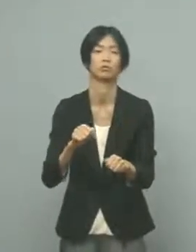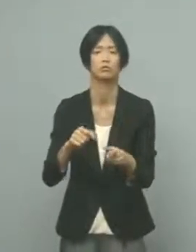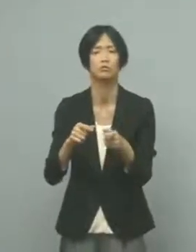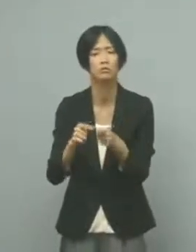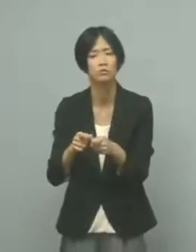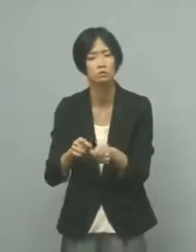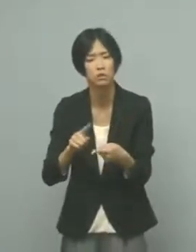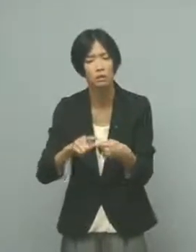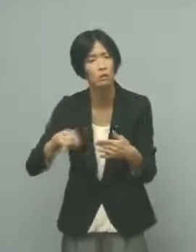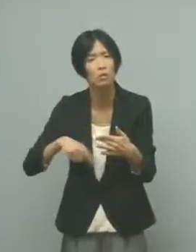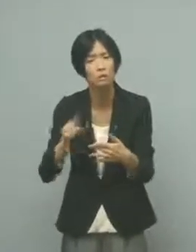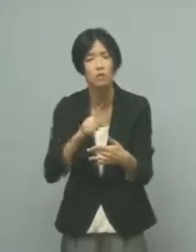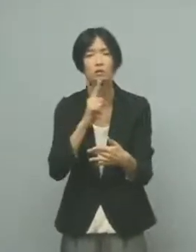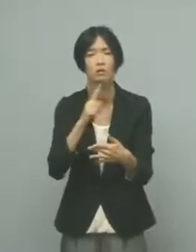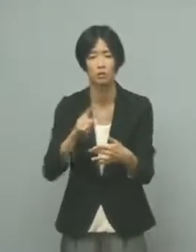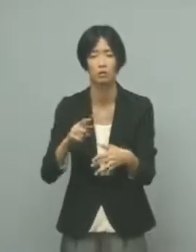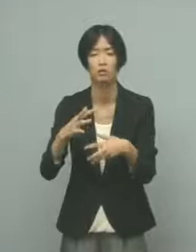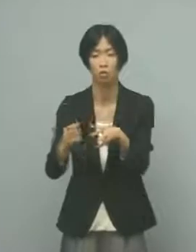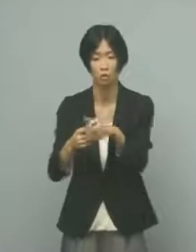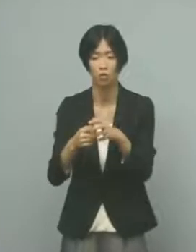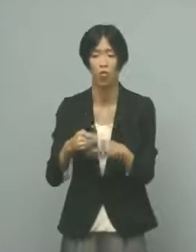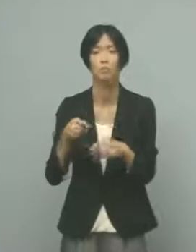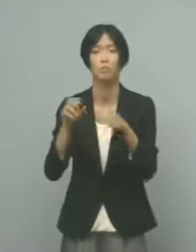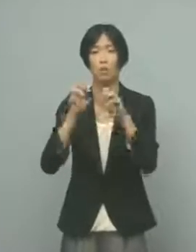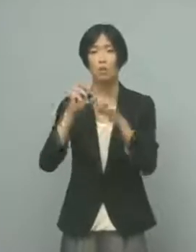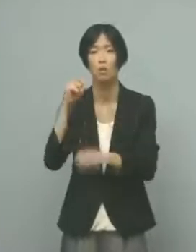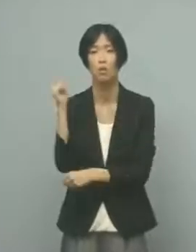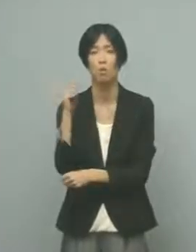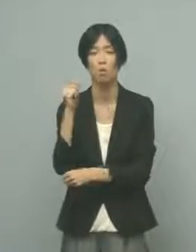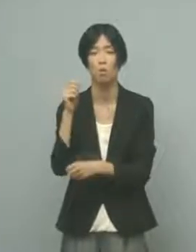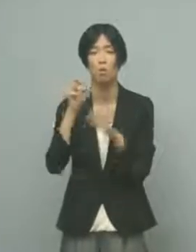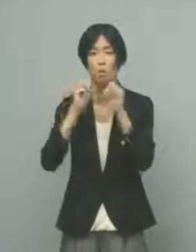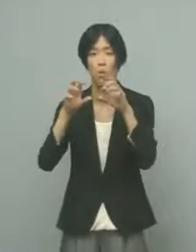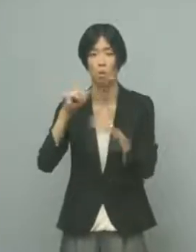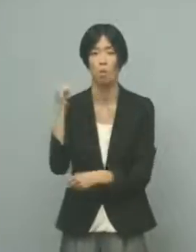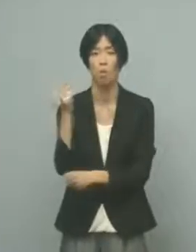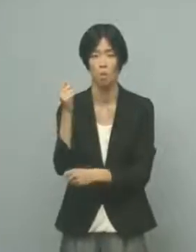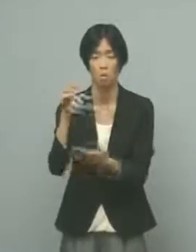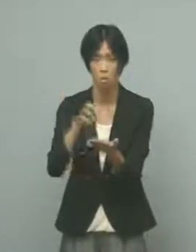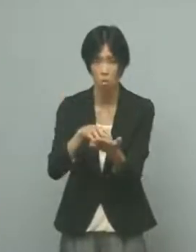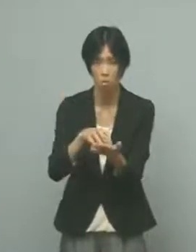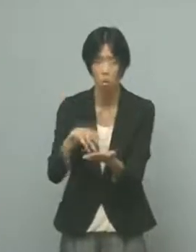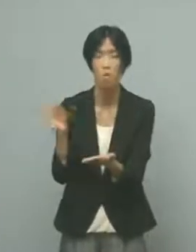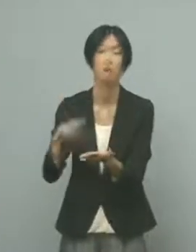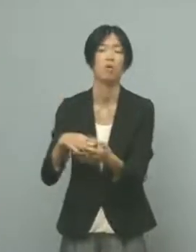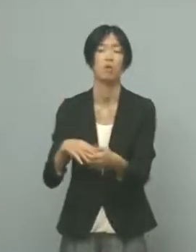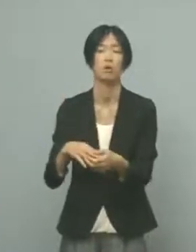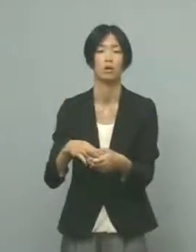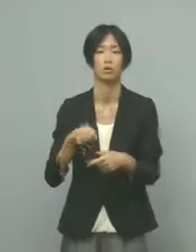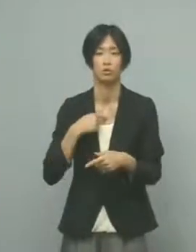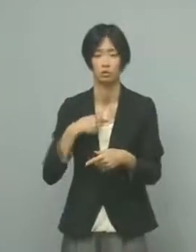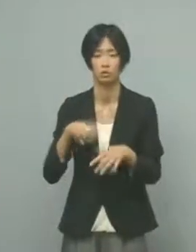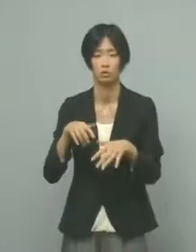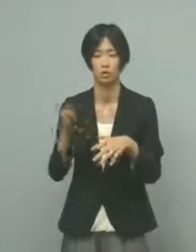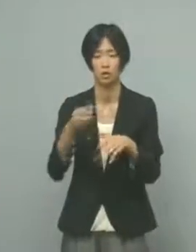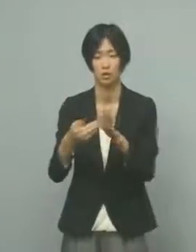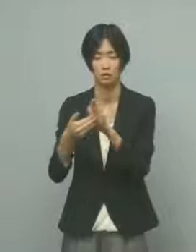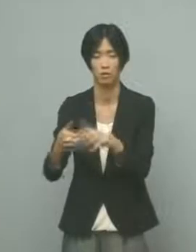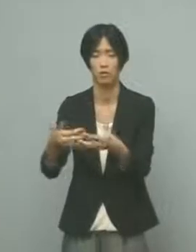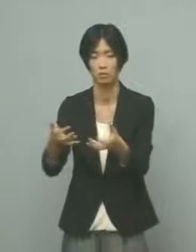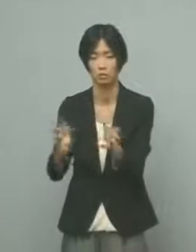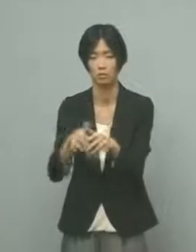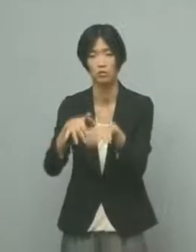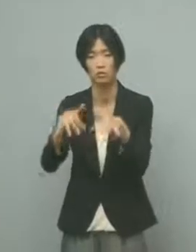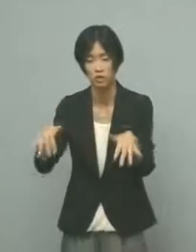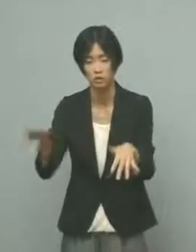体的には市町村での広報誌あるいは自主防災組織への周知、例えば隣組